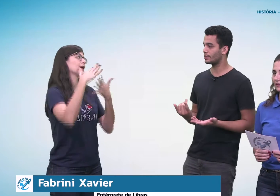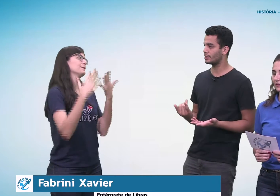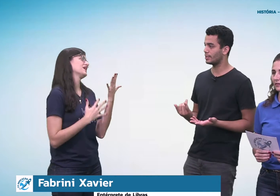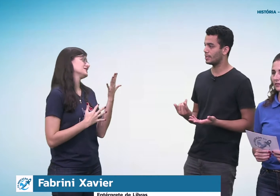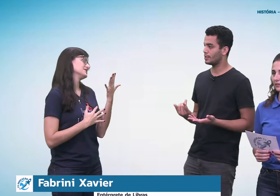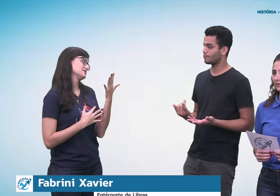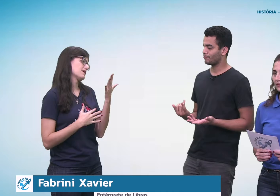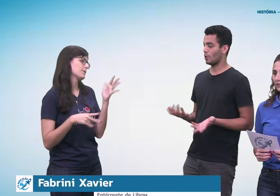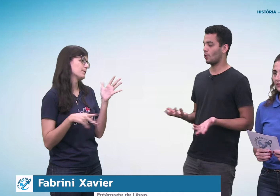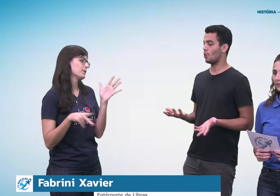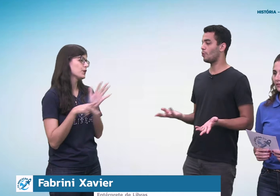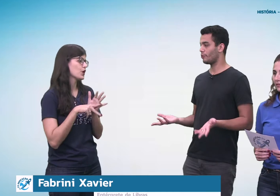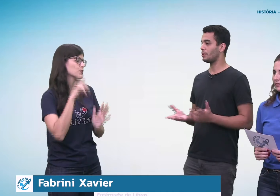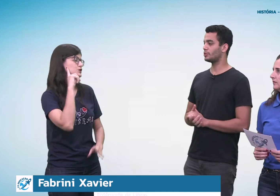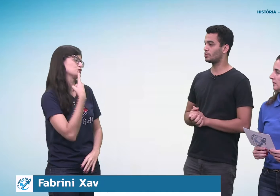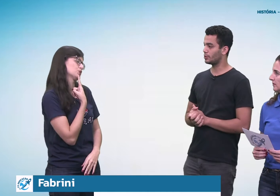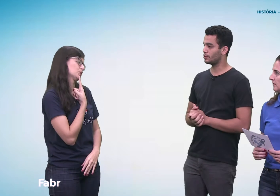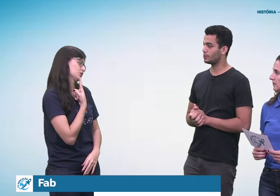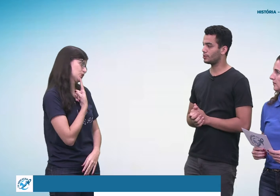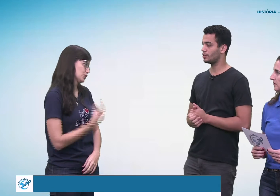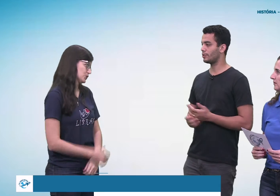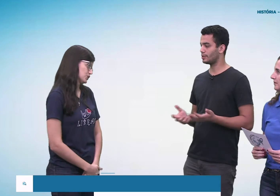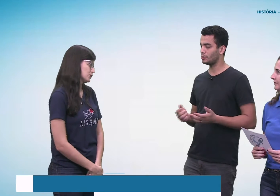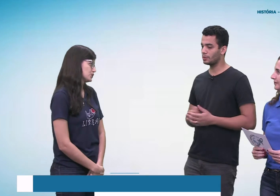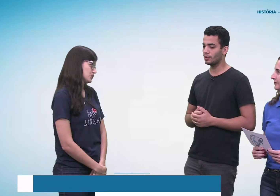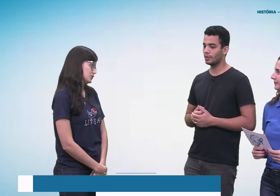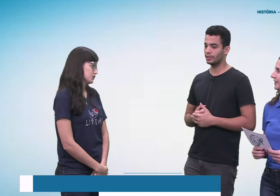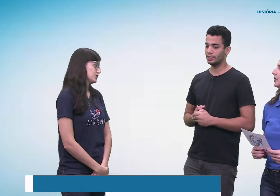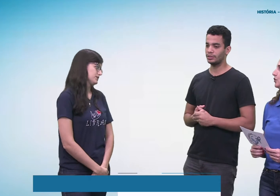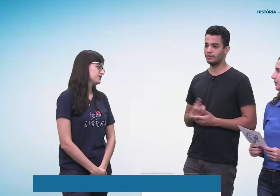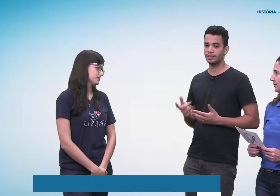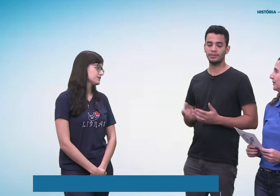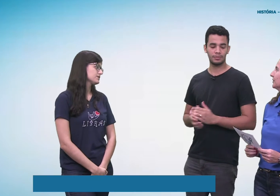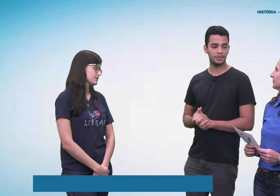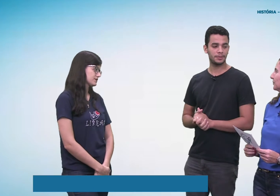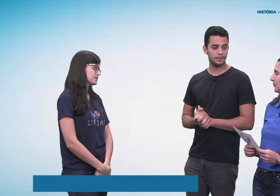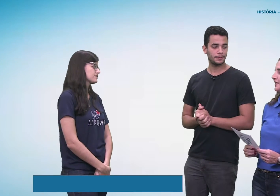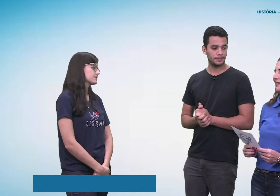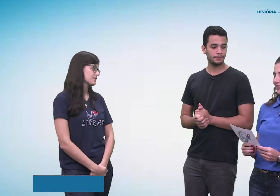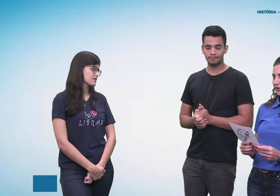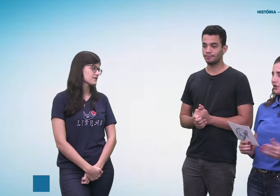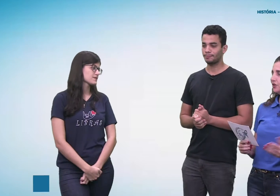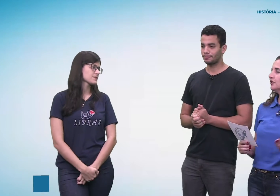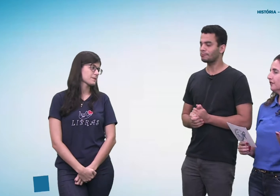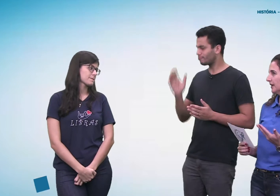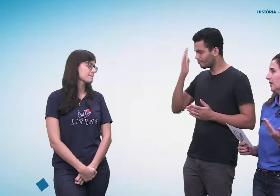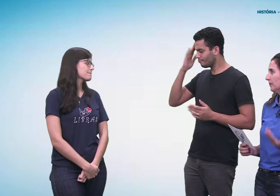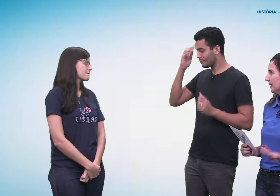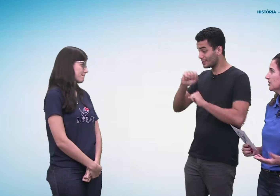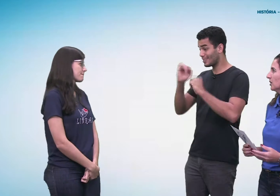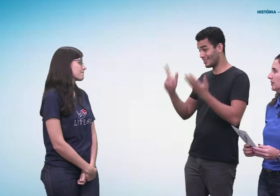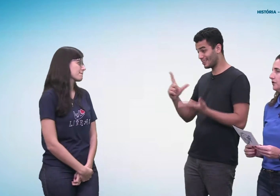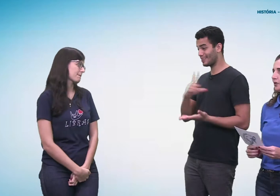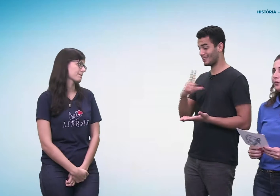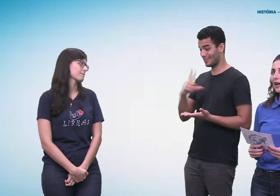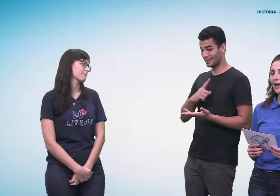Libras, ou família de surdos. Então, isso é muito importante, tem várias formas. Com certeza, a gente vê realmente que é uma